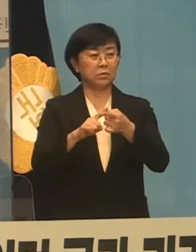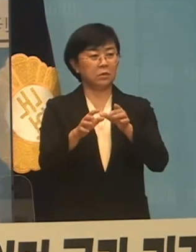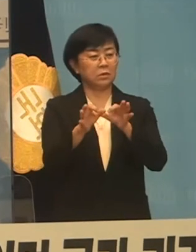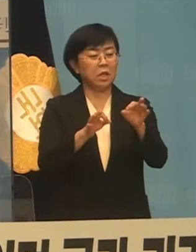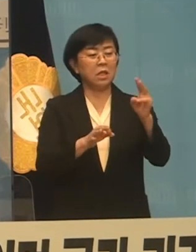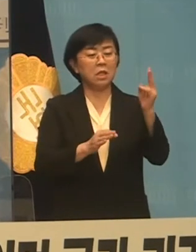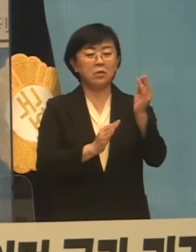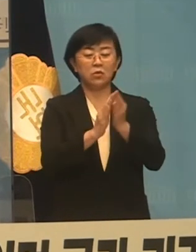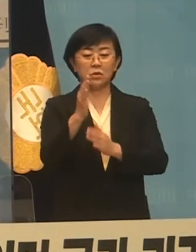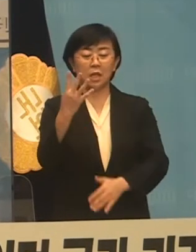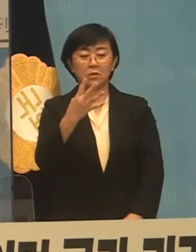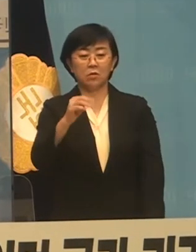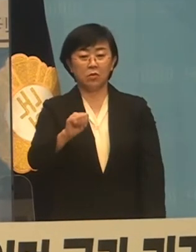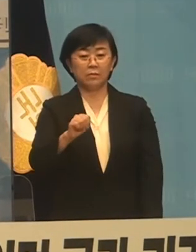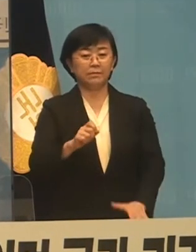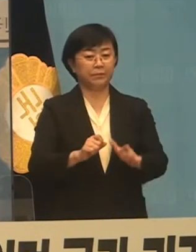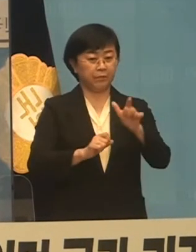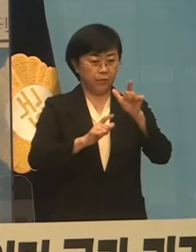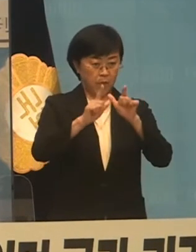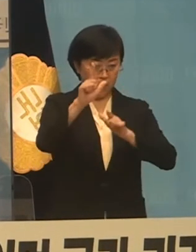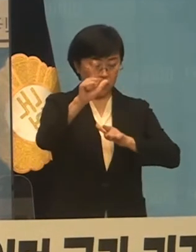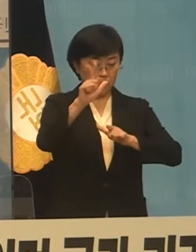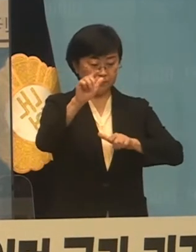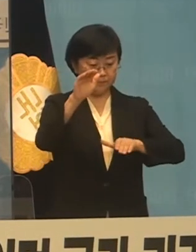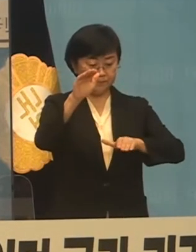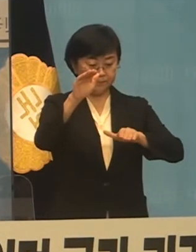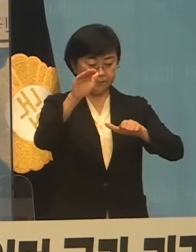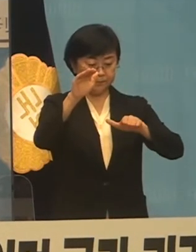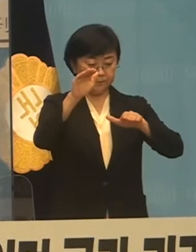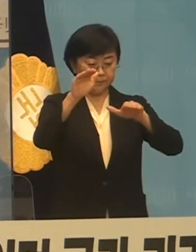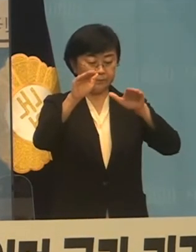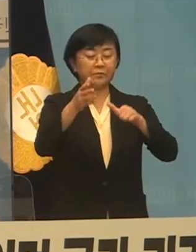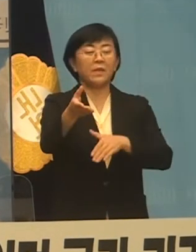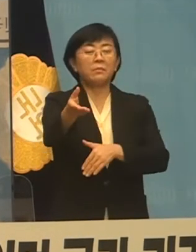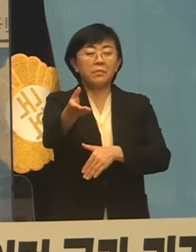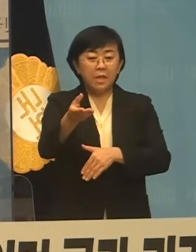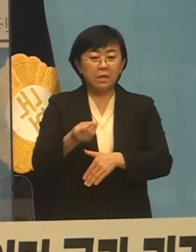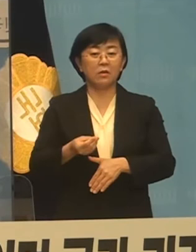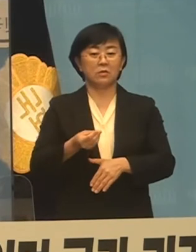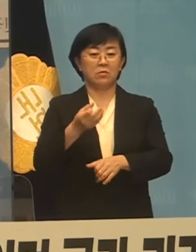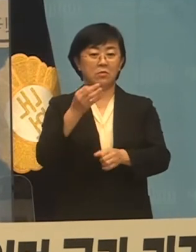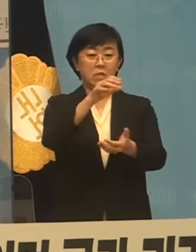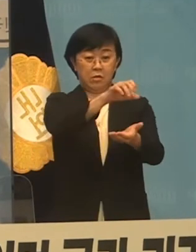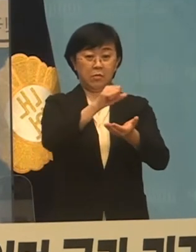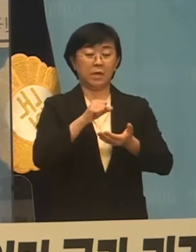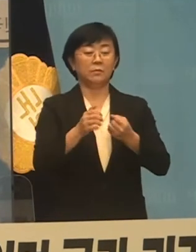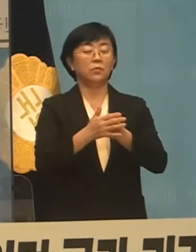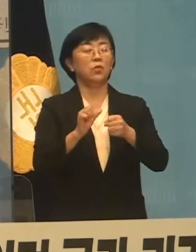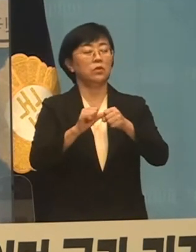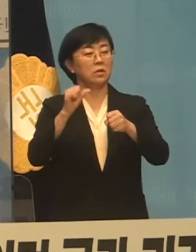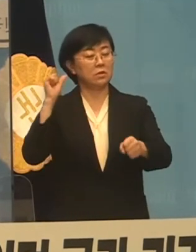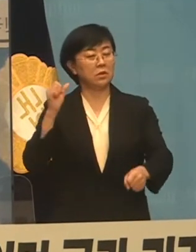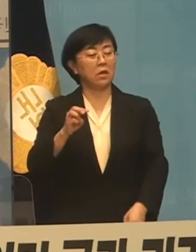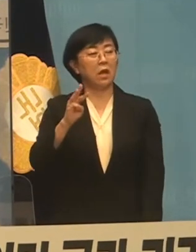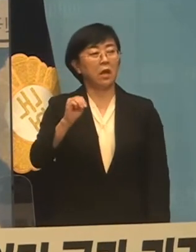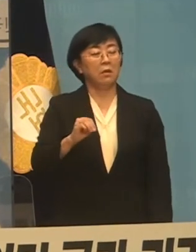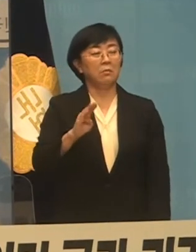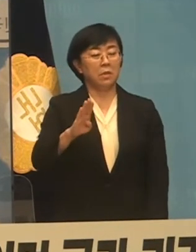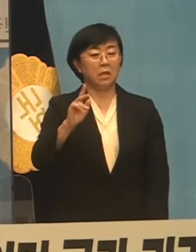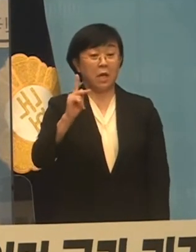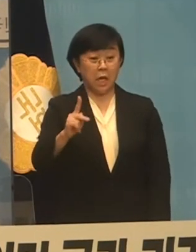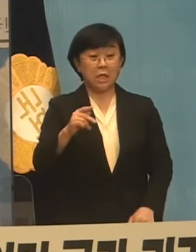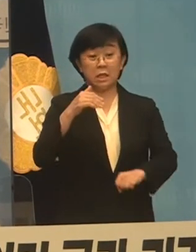2조 4천억 원 중 대부분을 차입을 통해 인수할 것으로 알려졌습니다. 5년 전 MBK